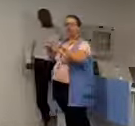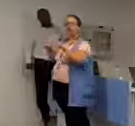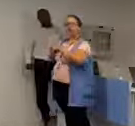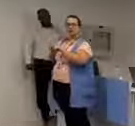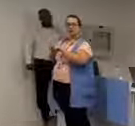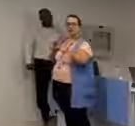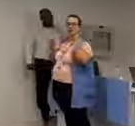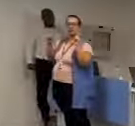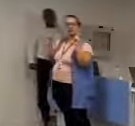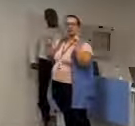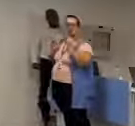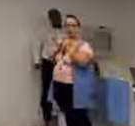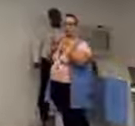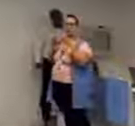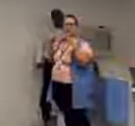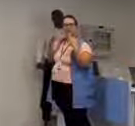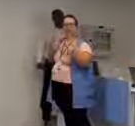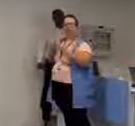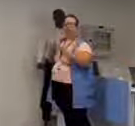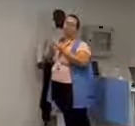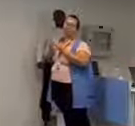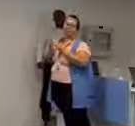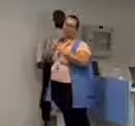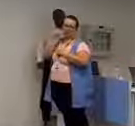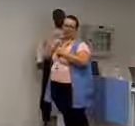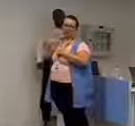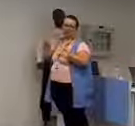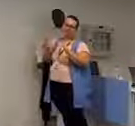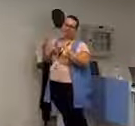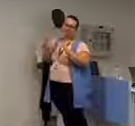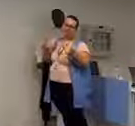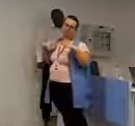para o sistema produzir para mim, para eu poder também ter minha folga?